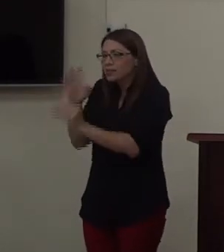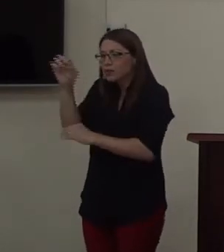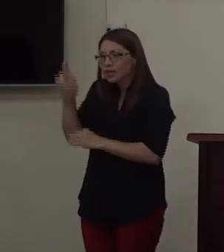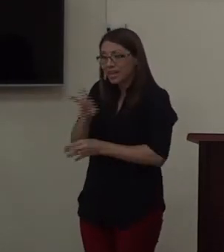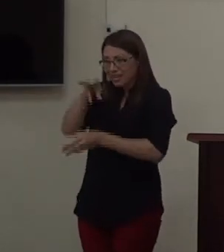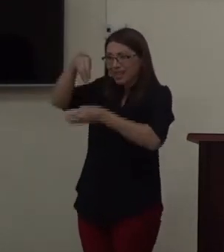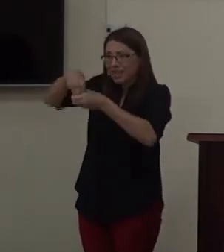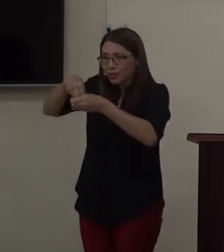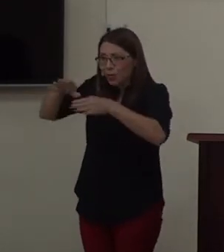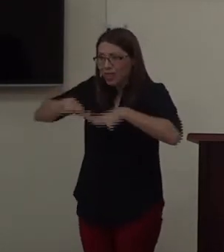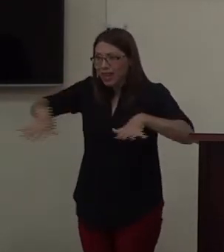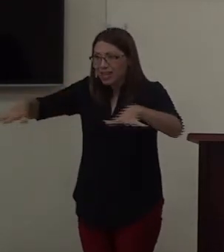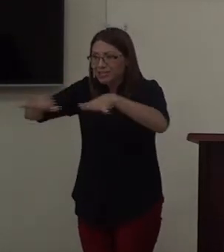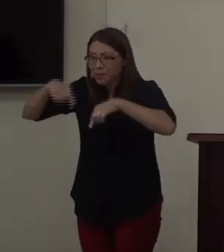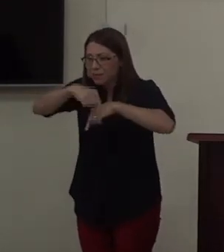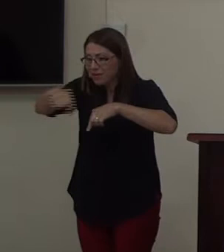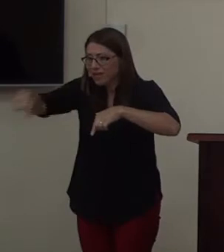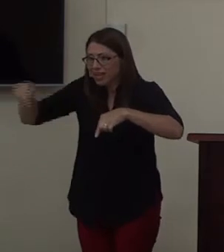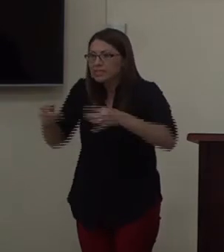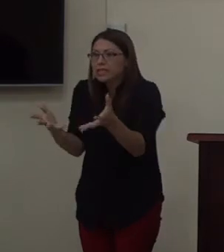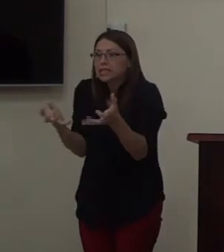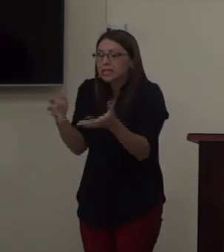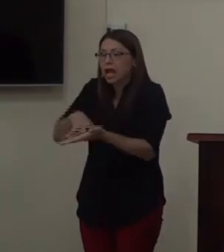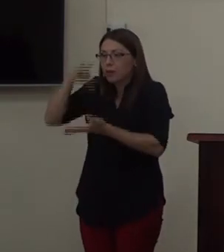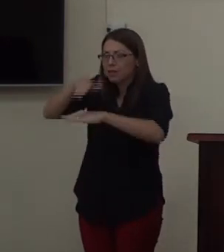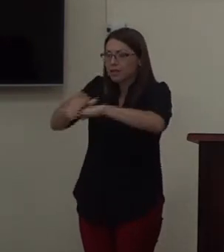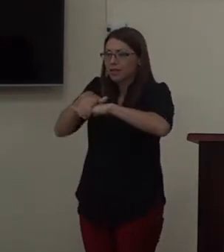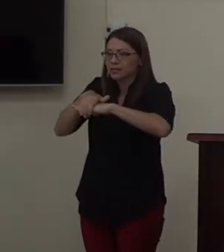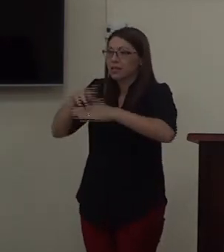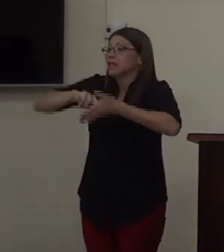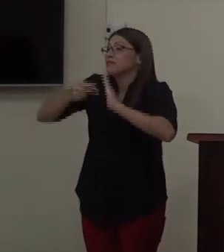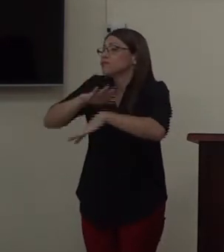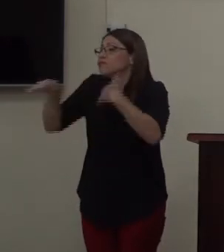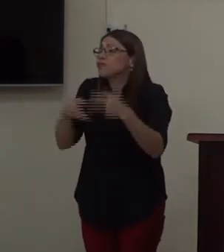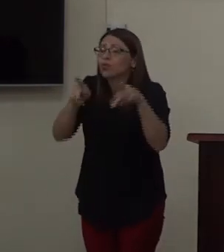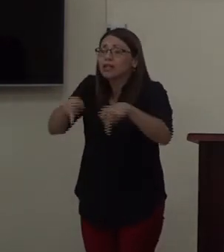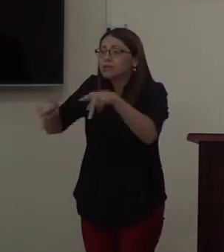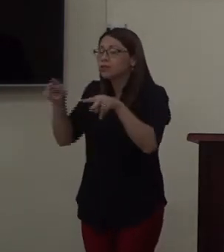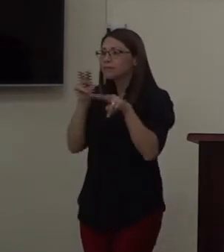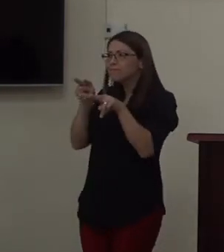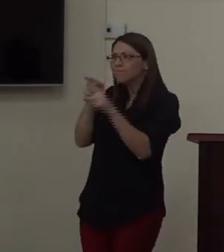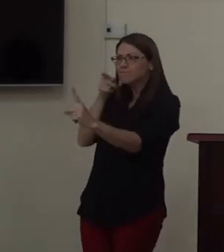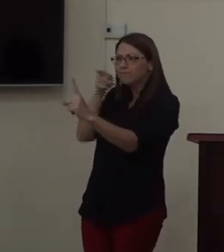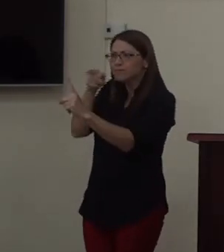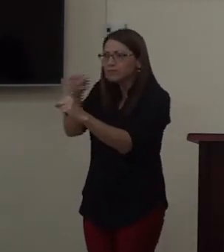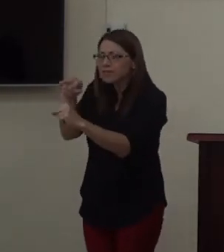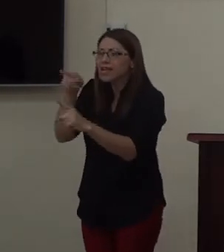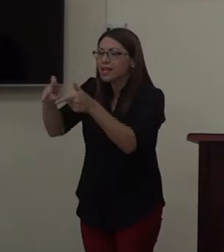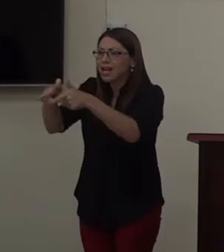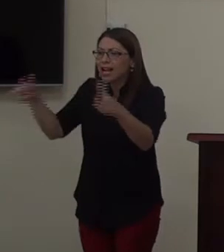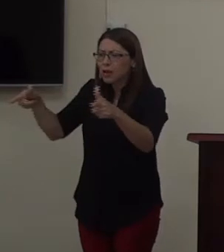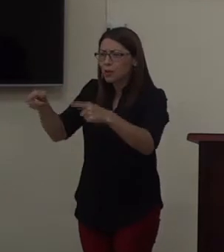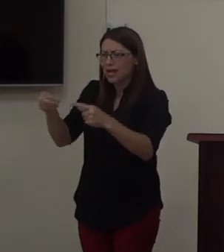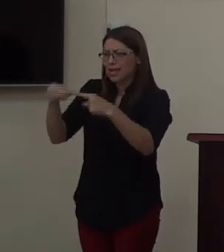de la última esfera, la de periféricas, quieren aprender inglés. Es decir, todo el mundo tiene su vista puesta en la lengua hipercentral.